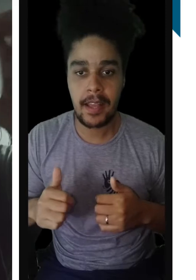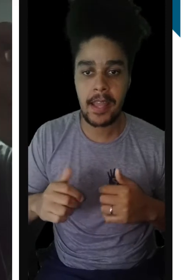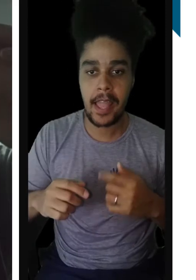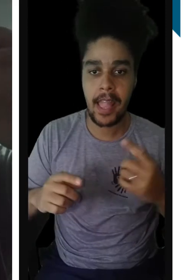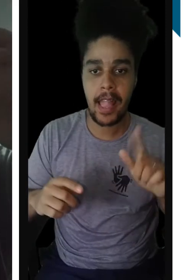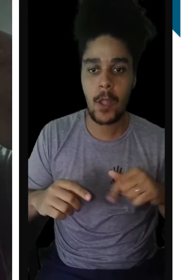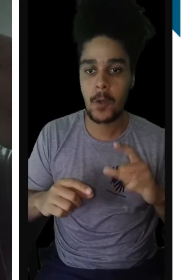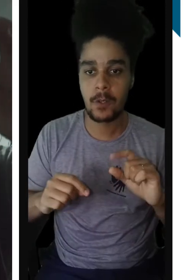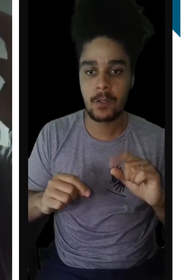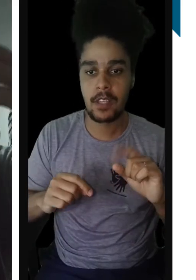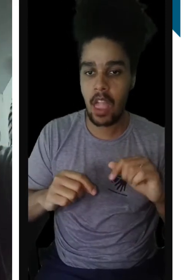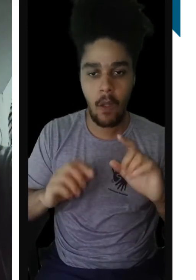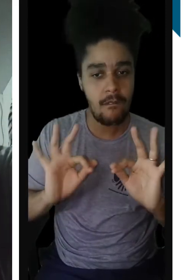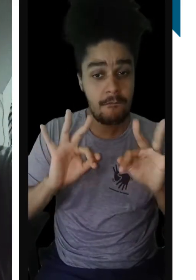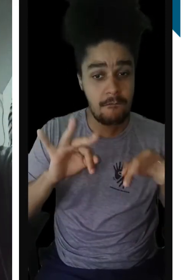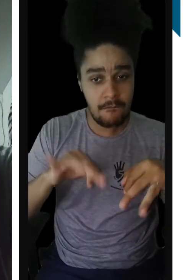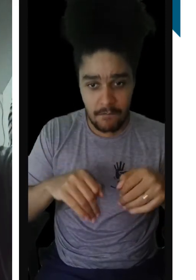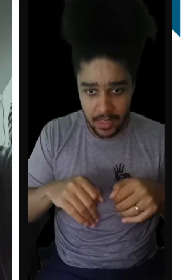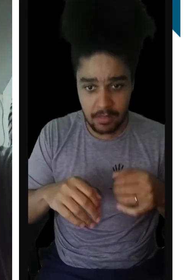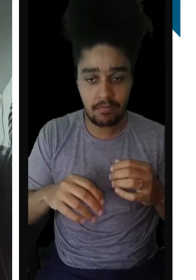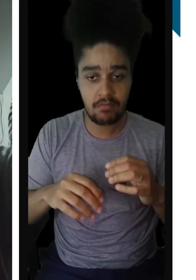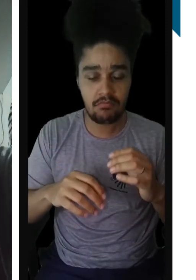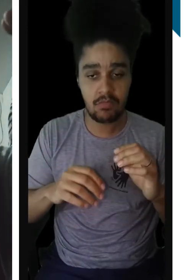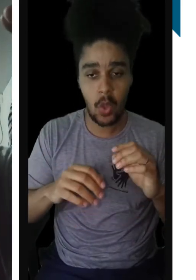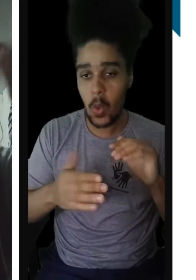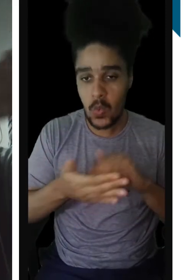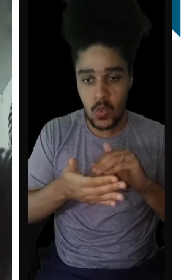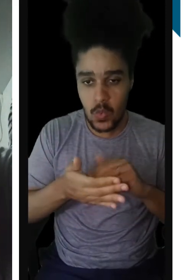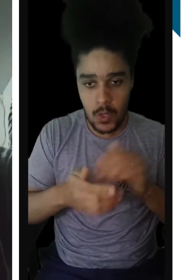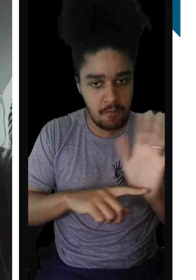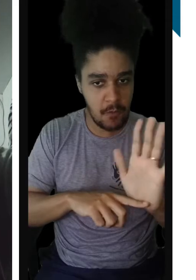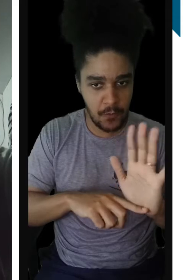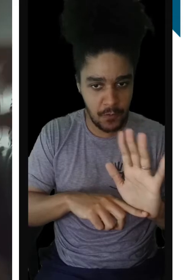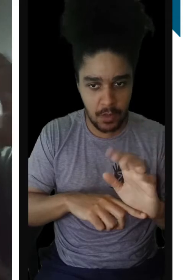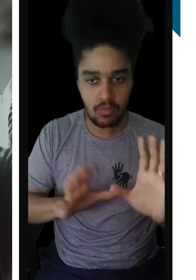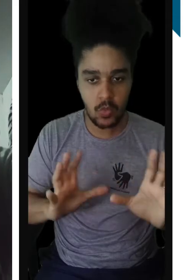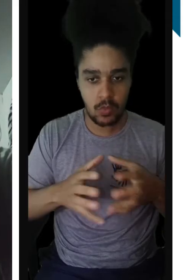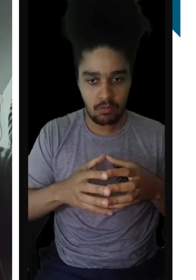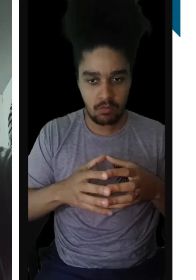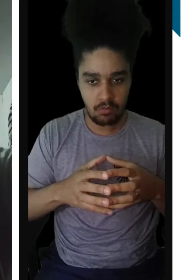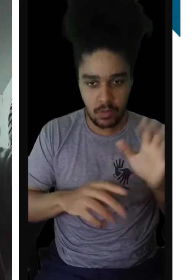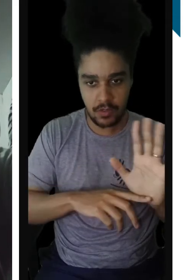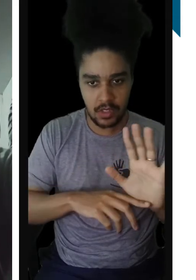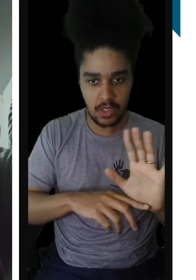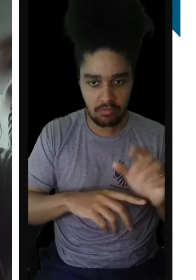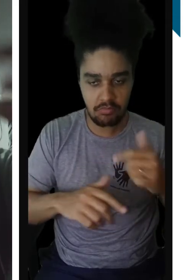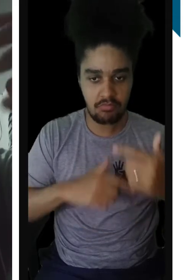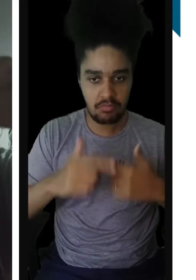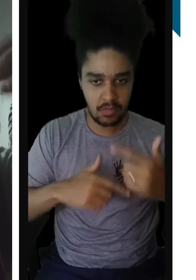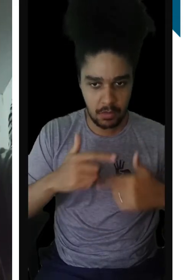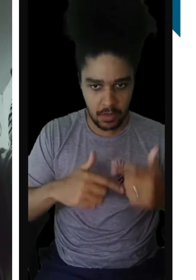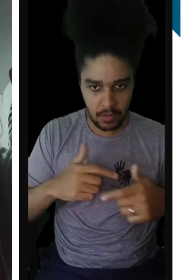que a cereja em cima do bolo, né? O último vídeo de um grupo de vídeos que